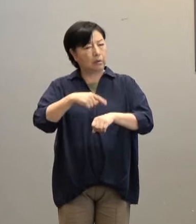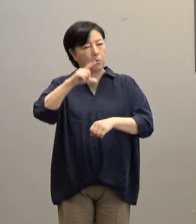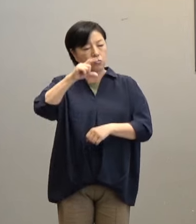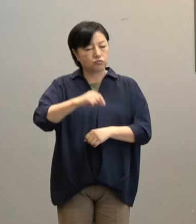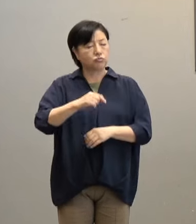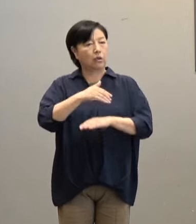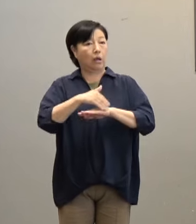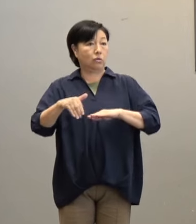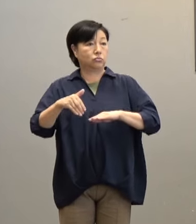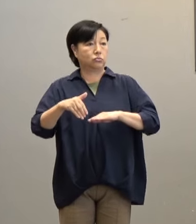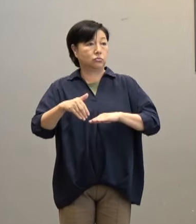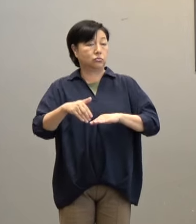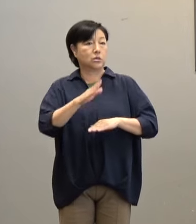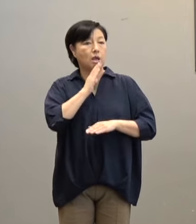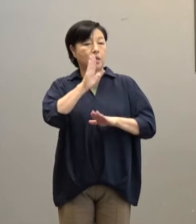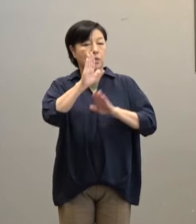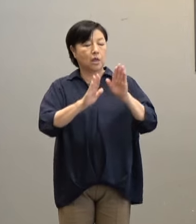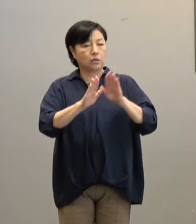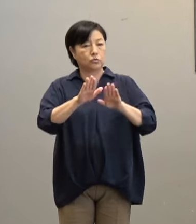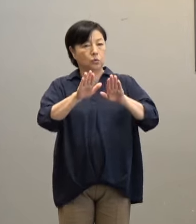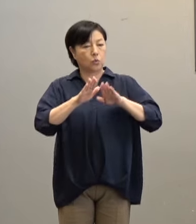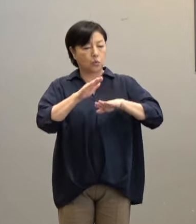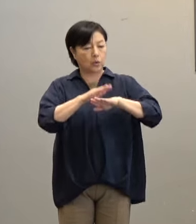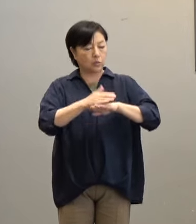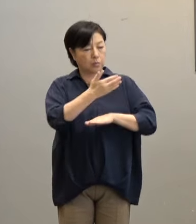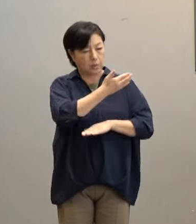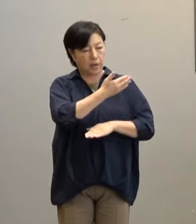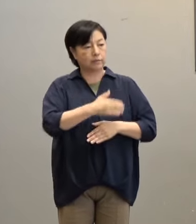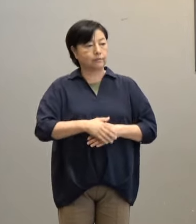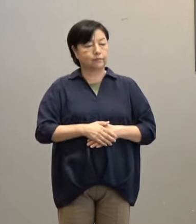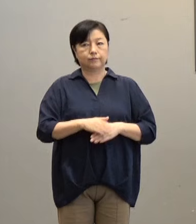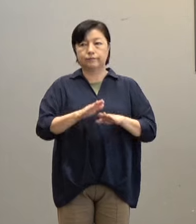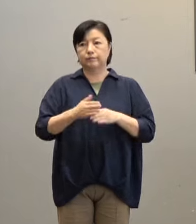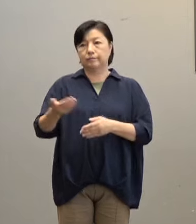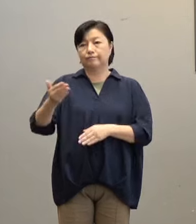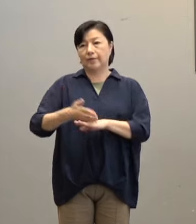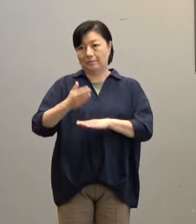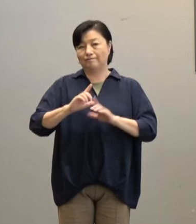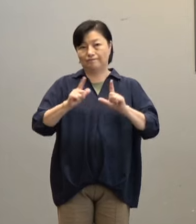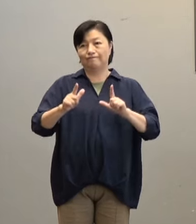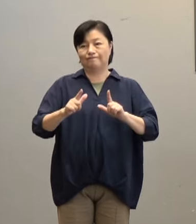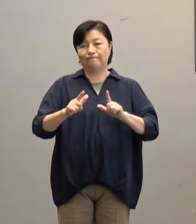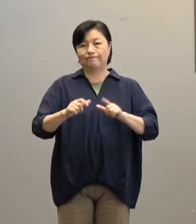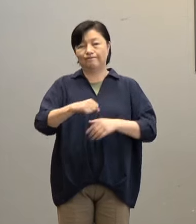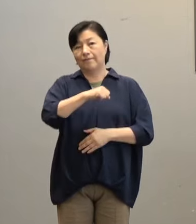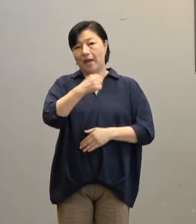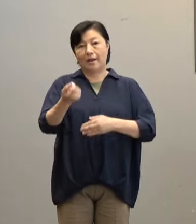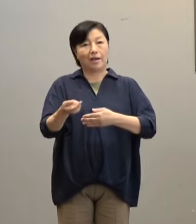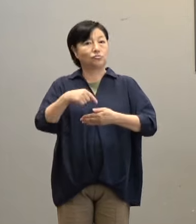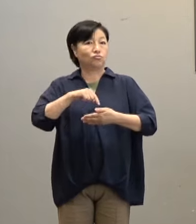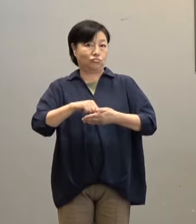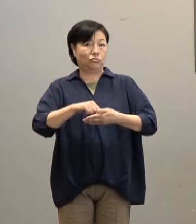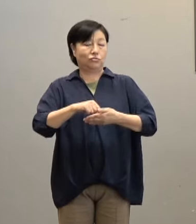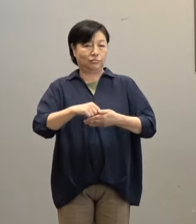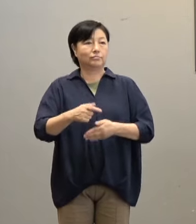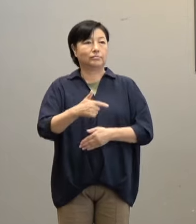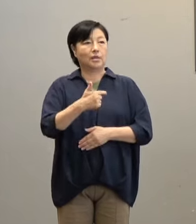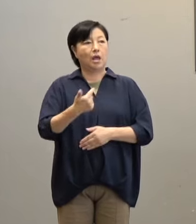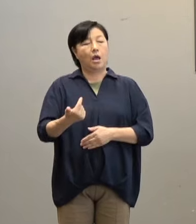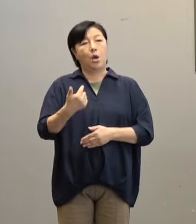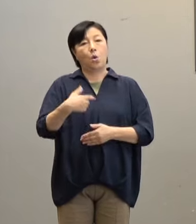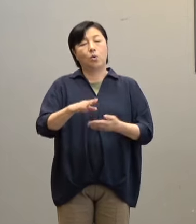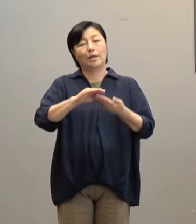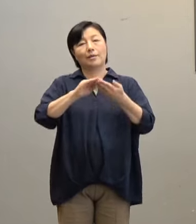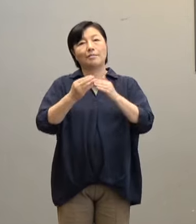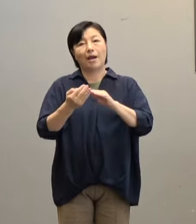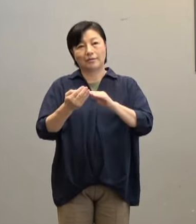て知事の現状の受け止めを伺ってもよろしいでしょうか。 はい、ありがとうございます。勝浦市と大多喜町がまず解除されたということはですね、